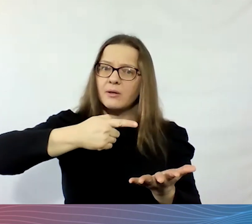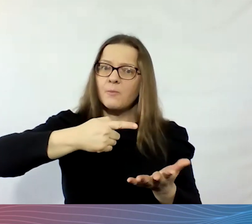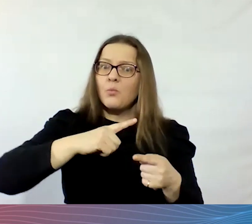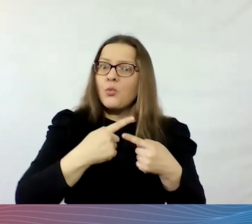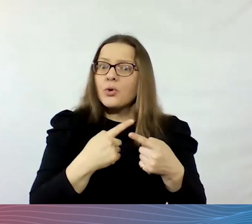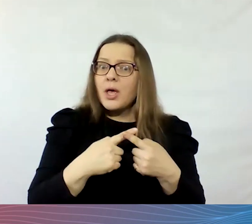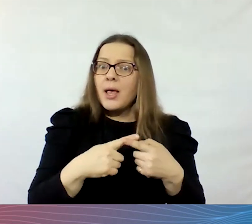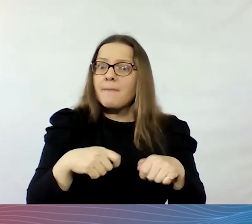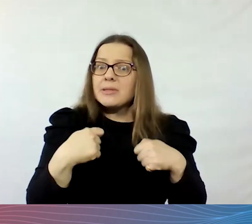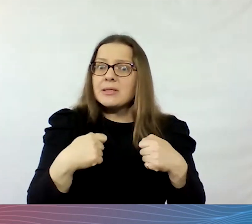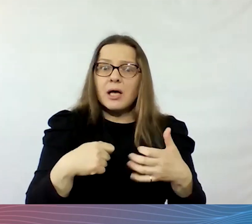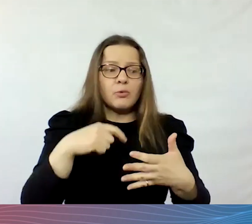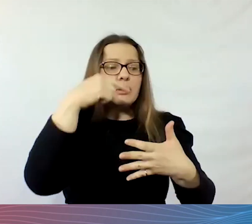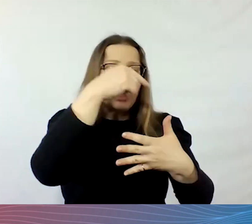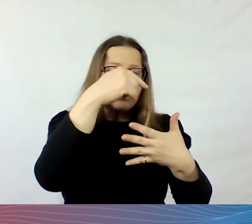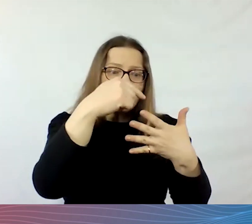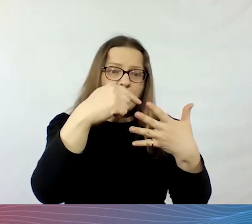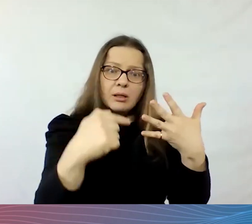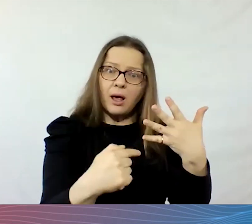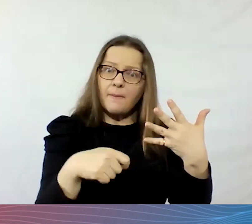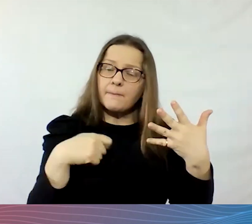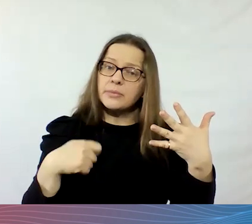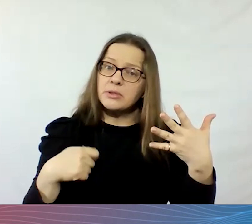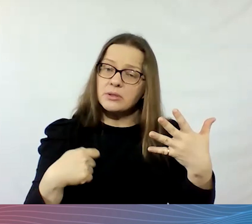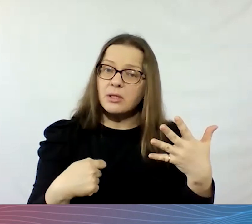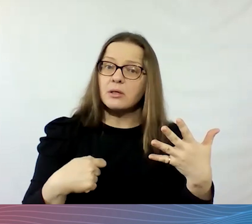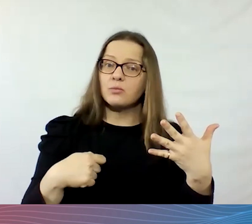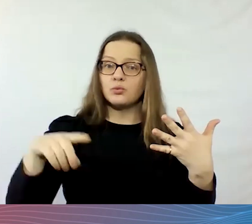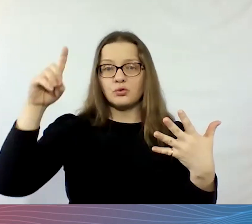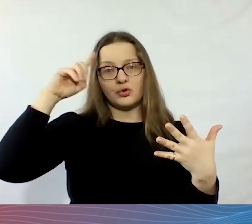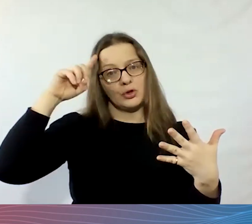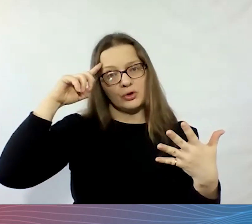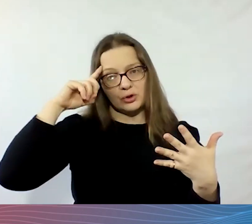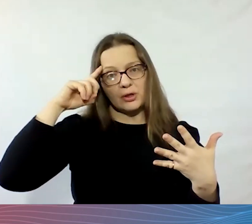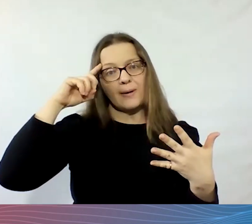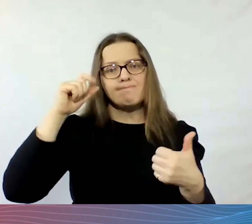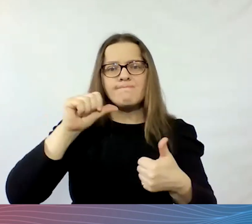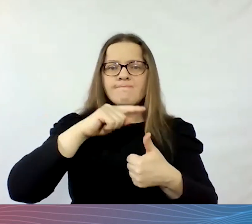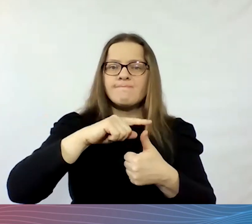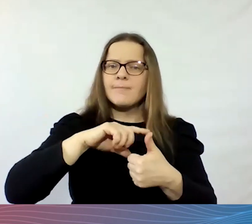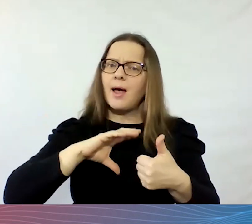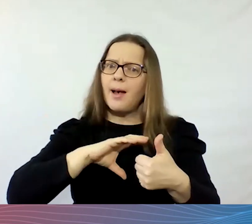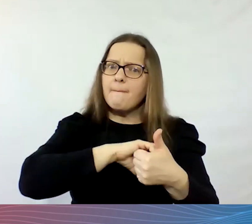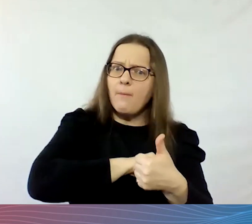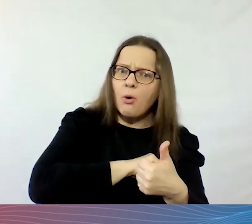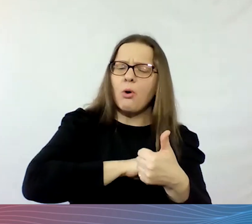amor, a alegria, paz. Irmãos, nós, né, vamos estar